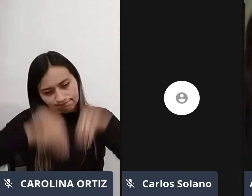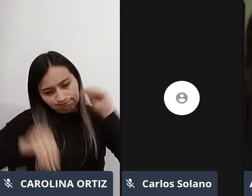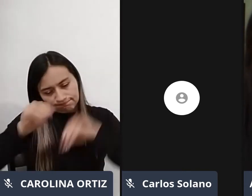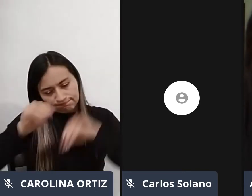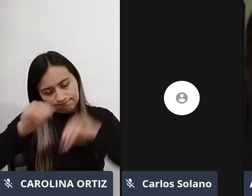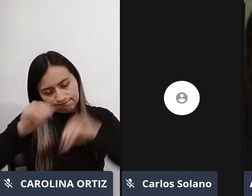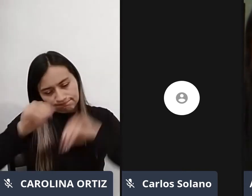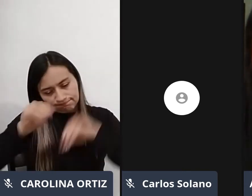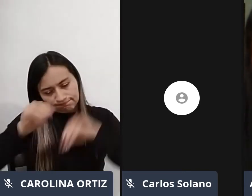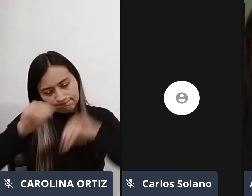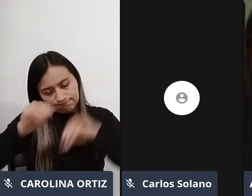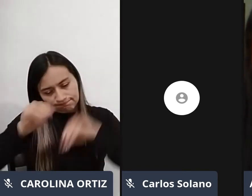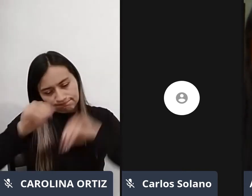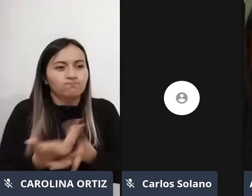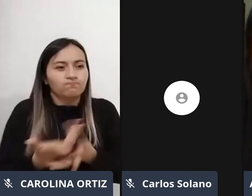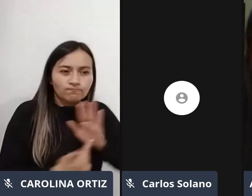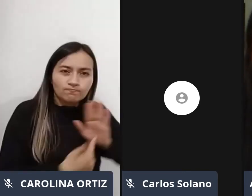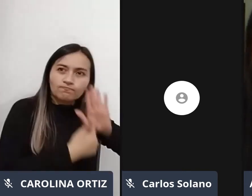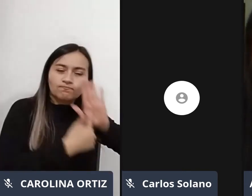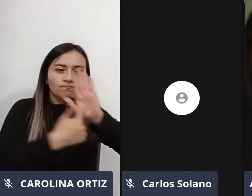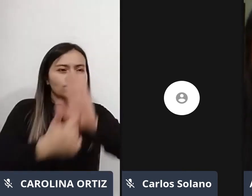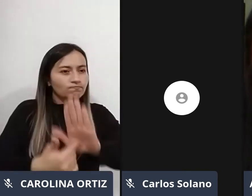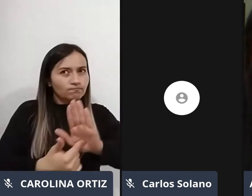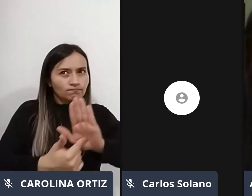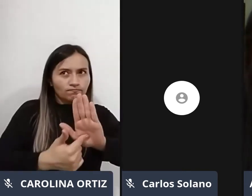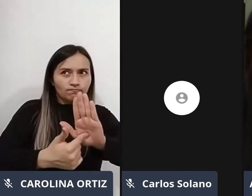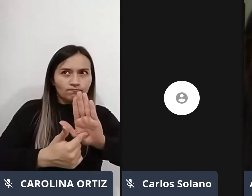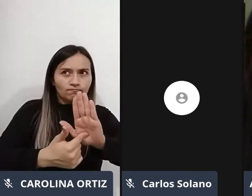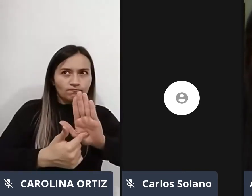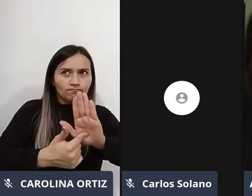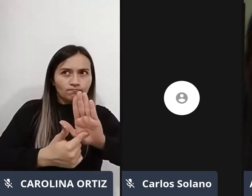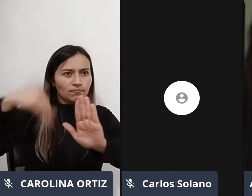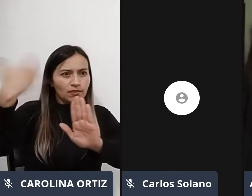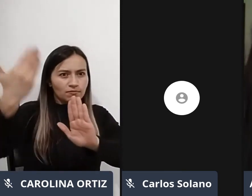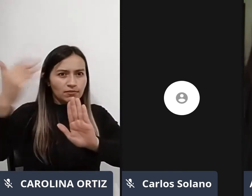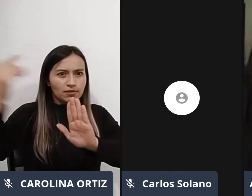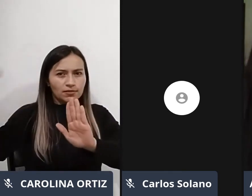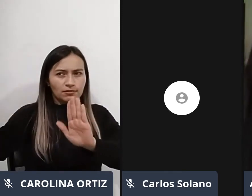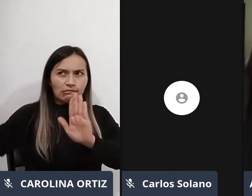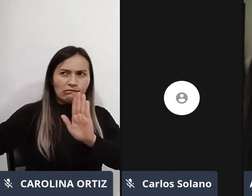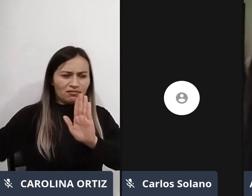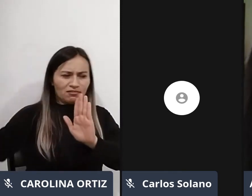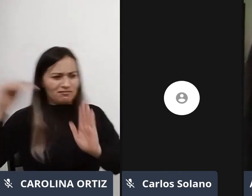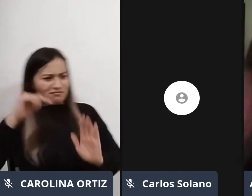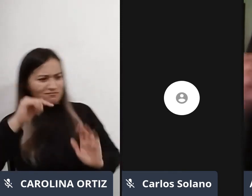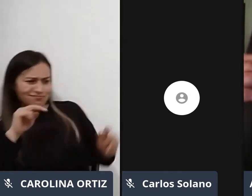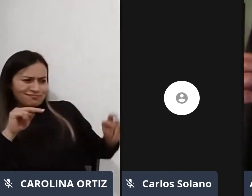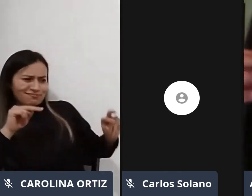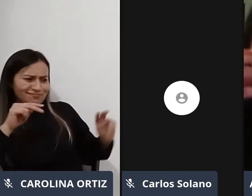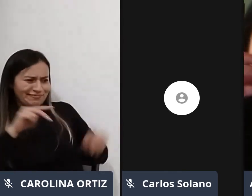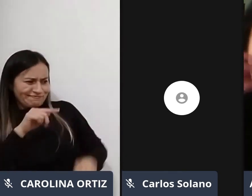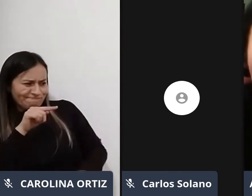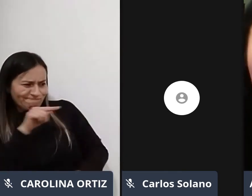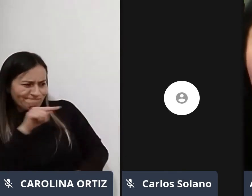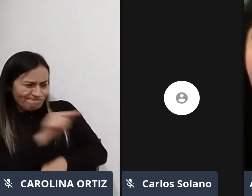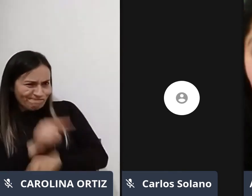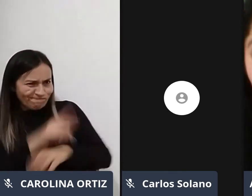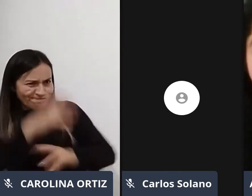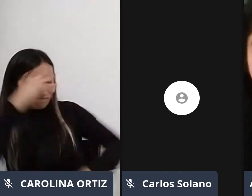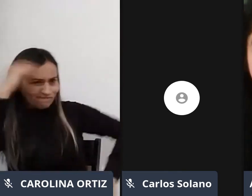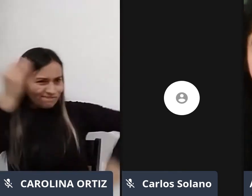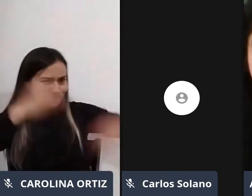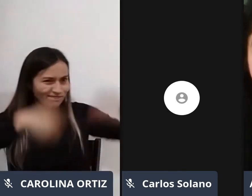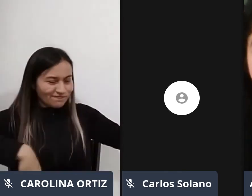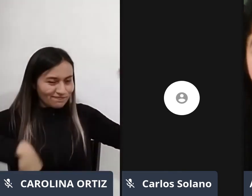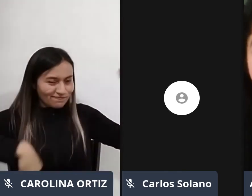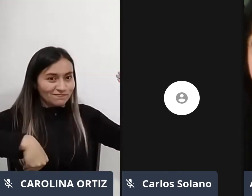que esté en contra o que genere crítica por parte sus compañeros, o sea, que genere pensamiento crítico por